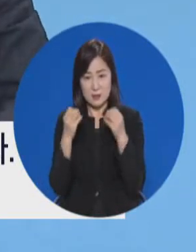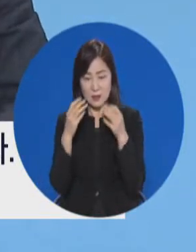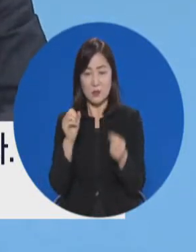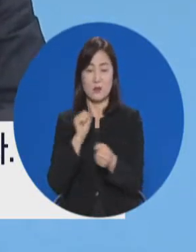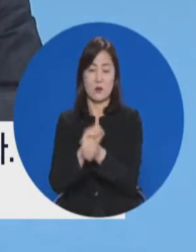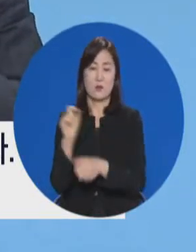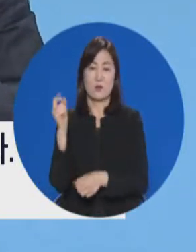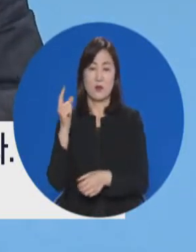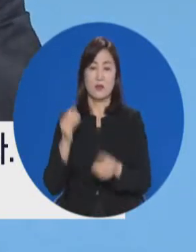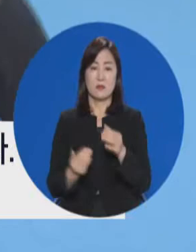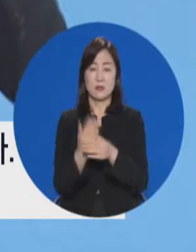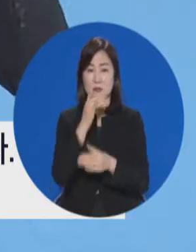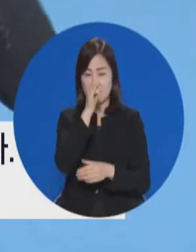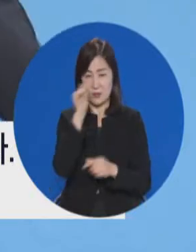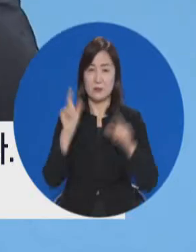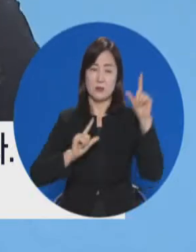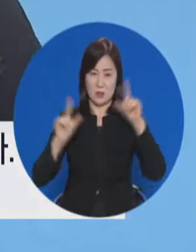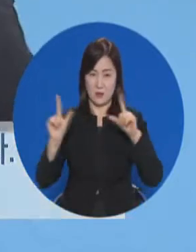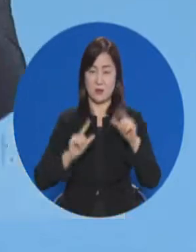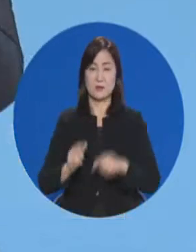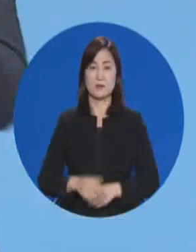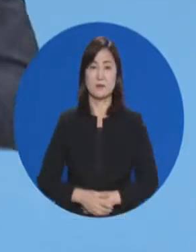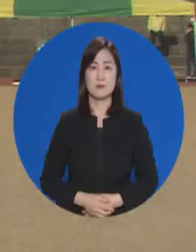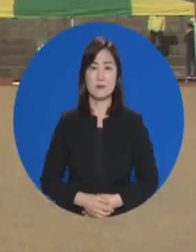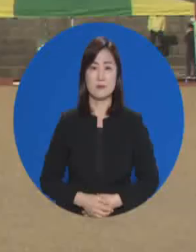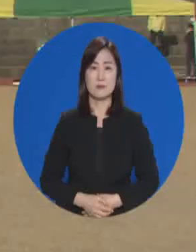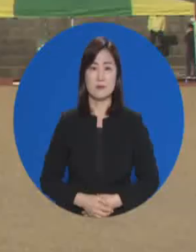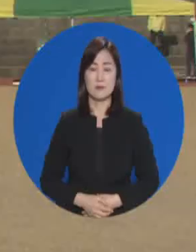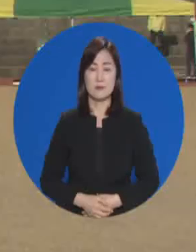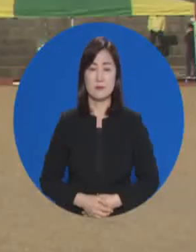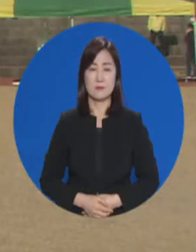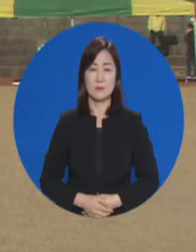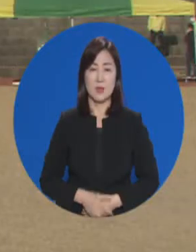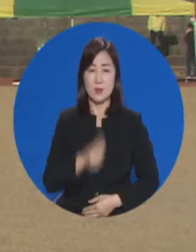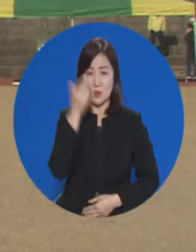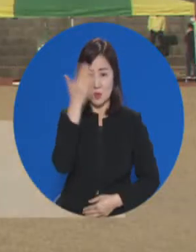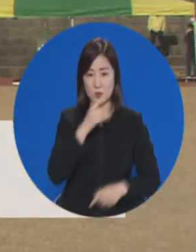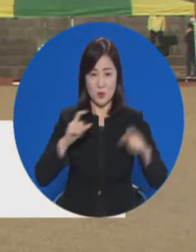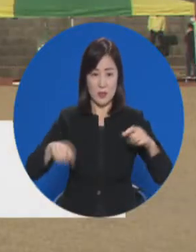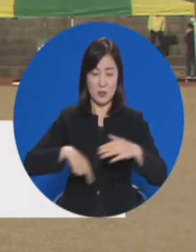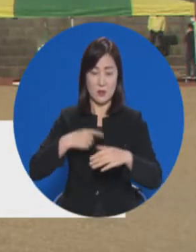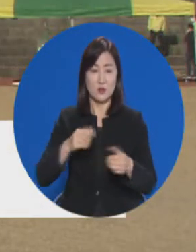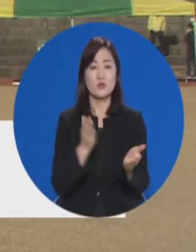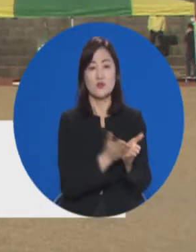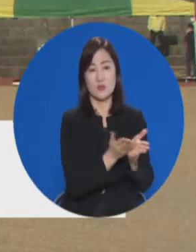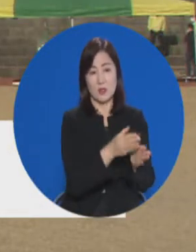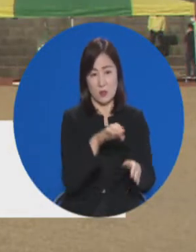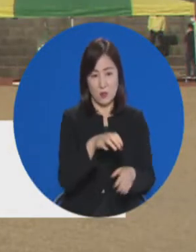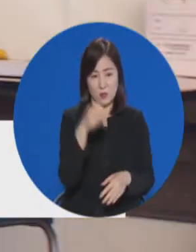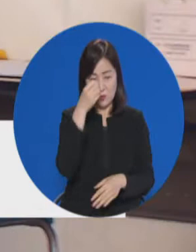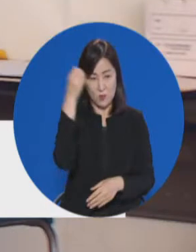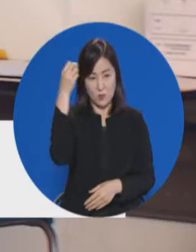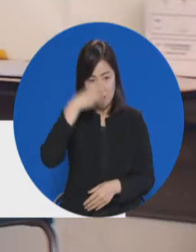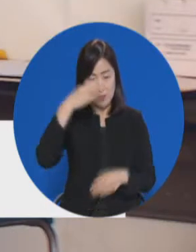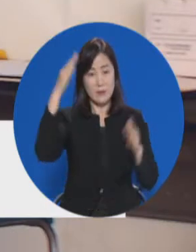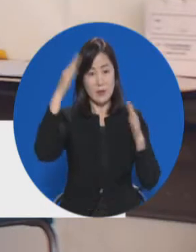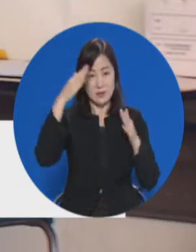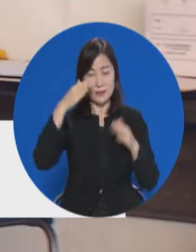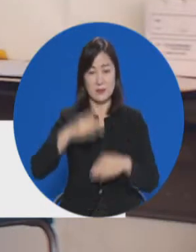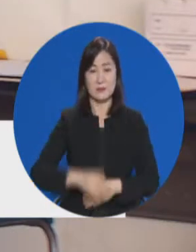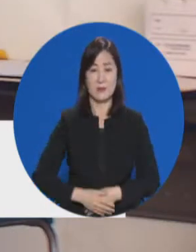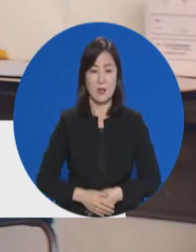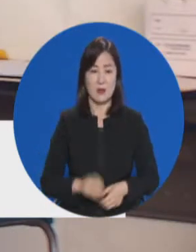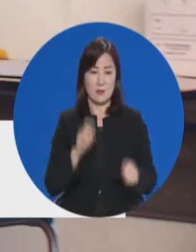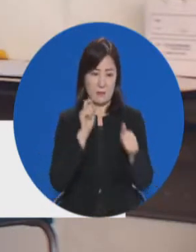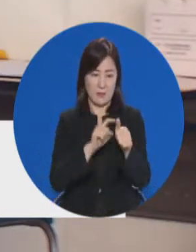새로운 감염원이 발생할 수도 있는 상황입니다. 여수에서는 군산에 머물고 있던 여수 모 고등학교 3학년 학생이